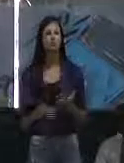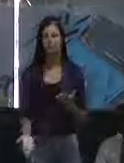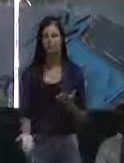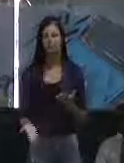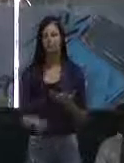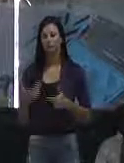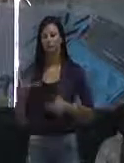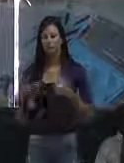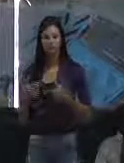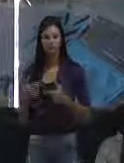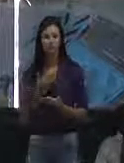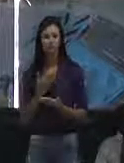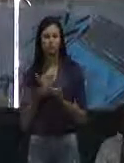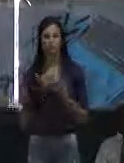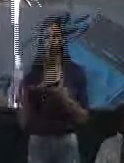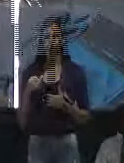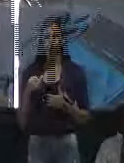nenhuma guerra.